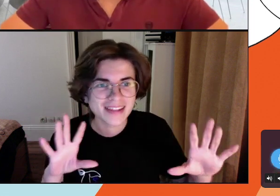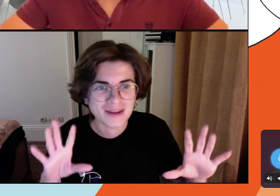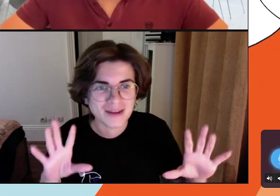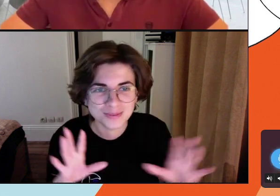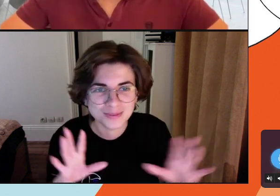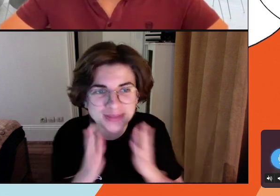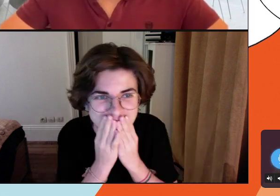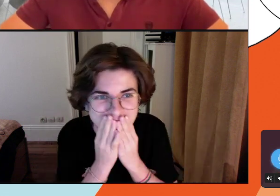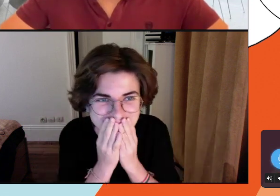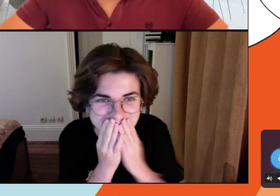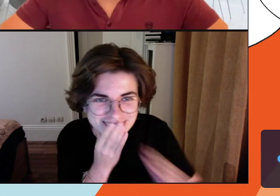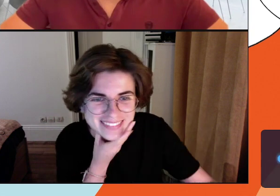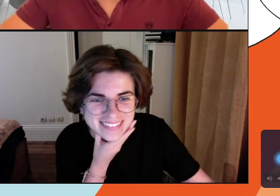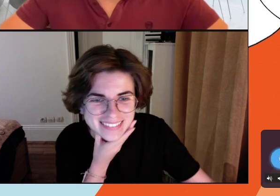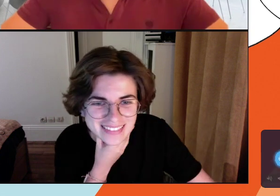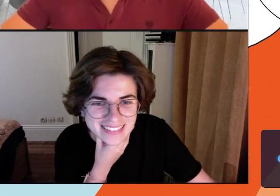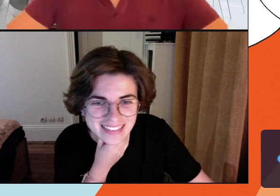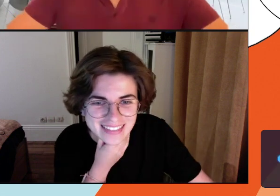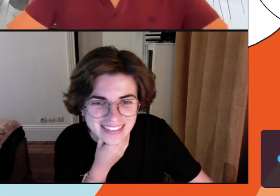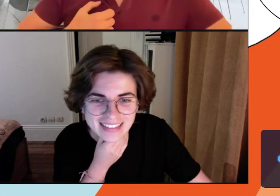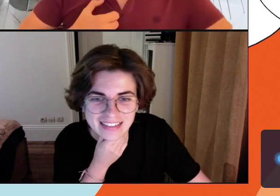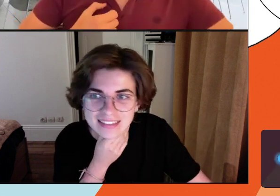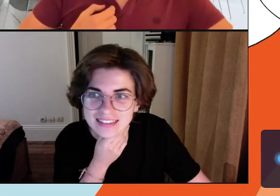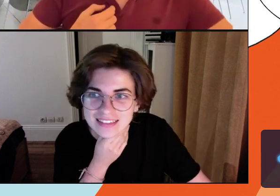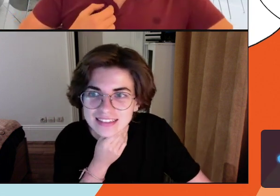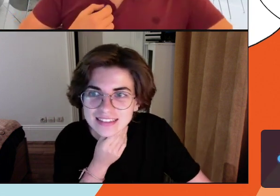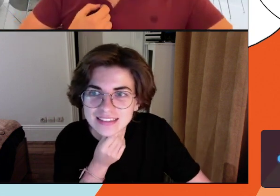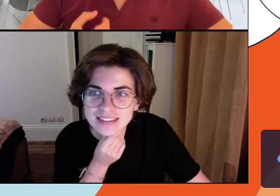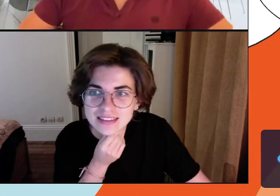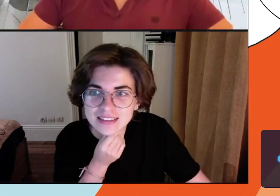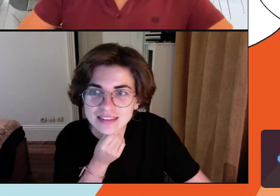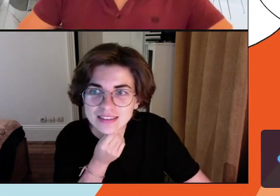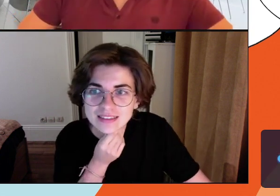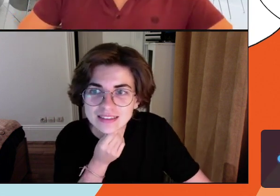tout. Ouais, c'est vrai. Euh,